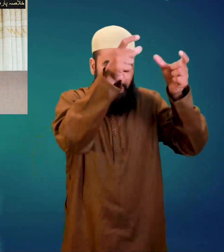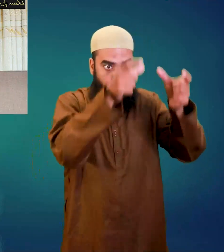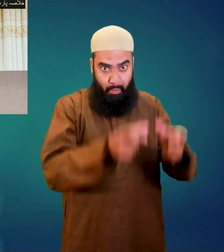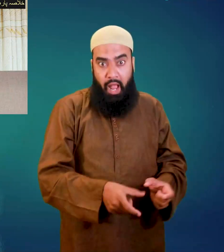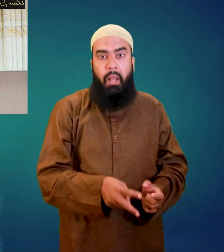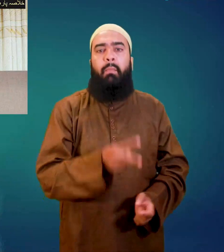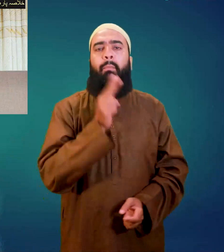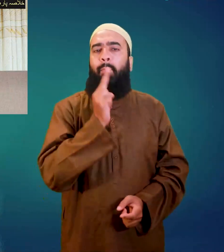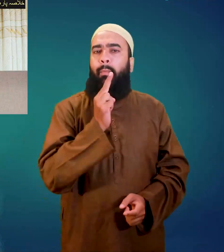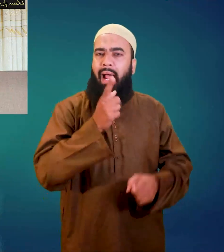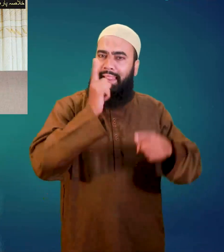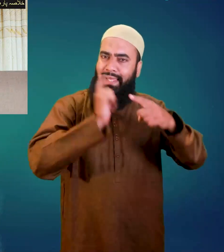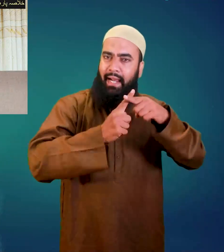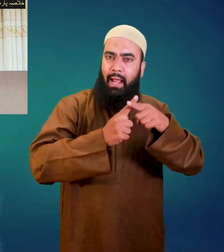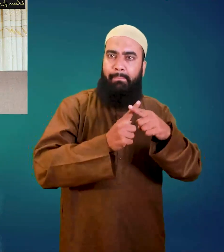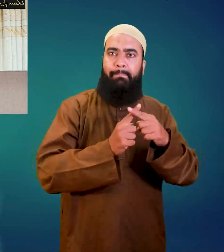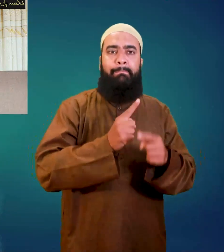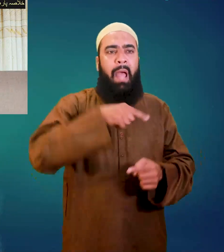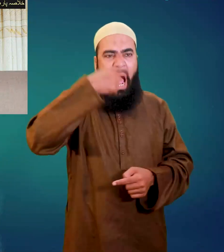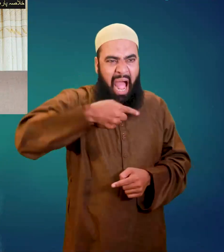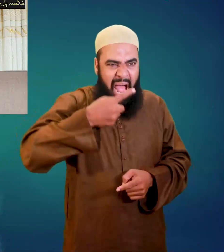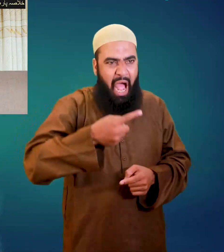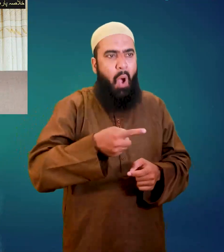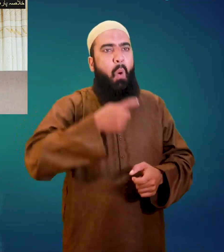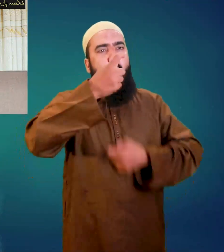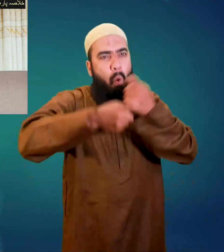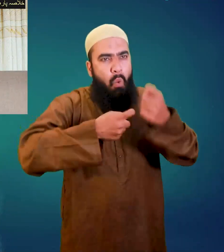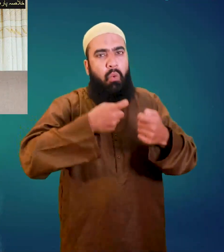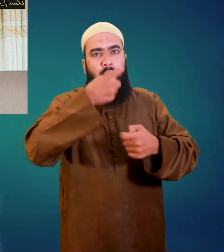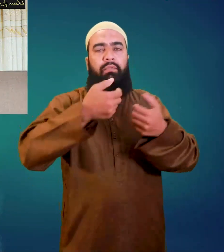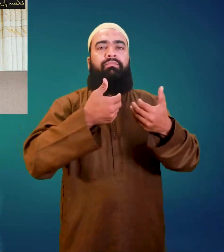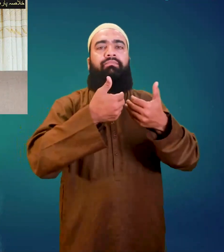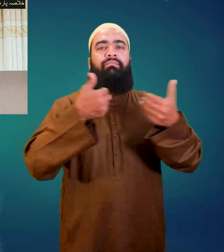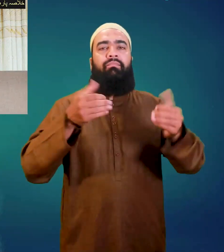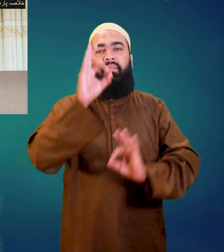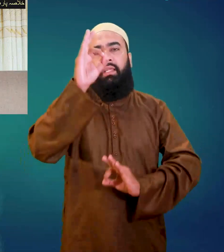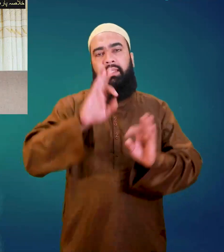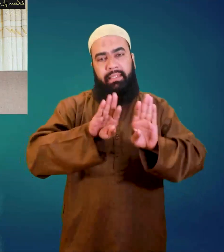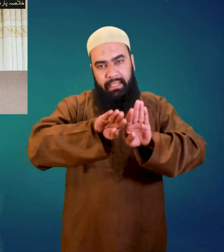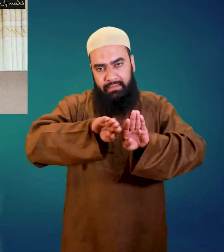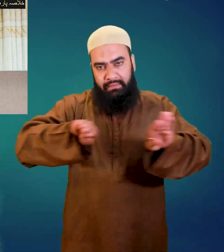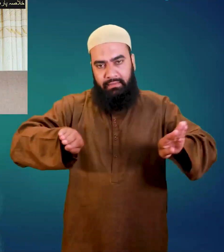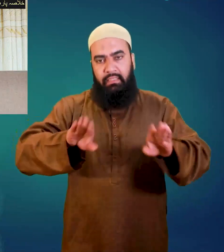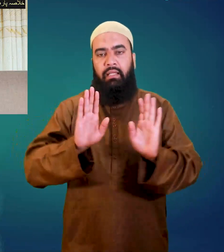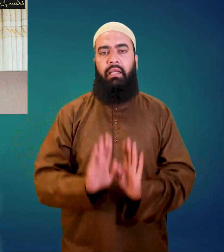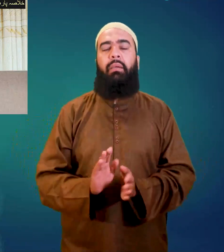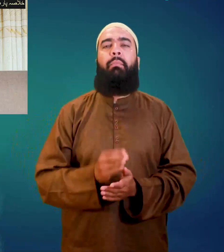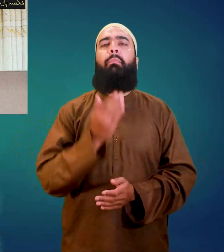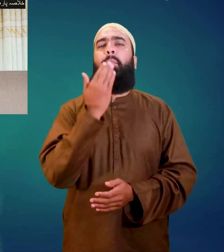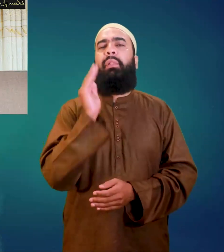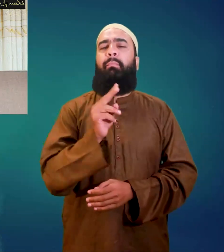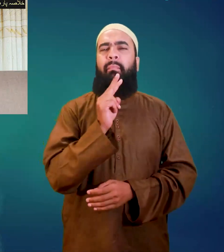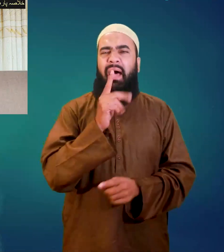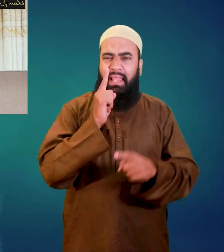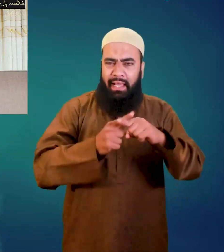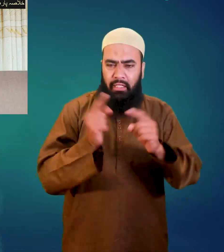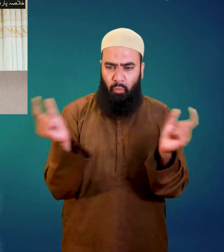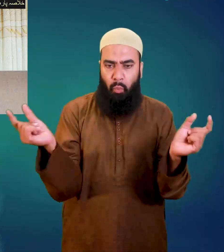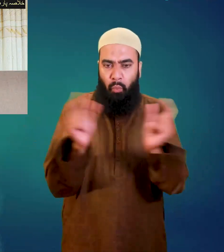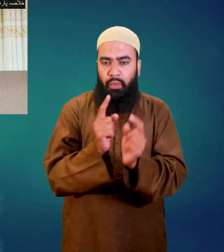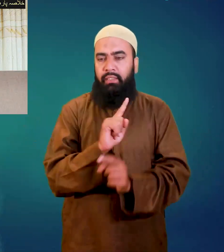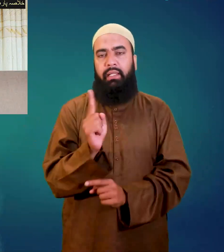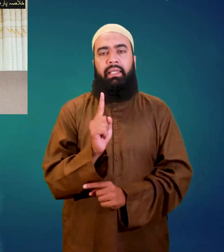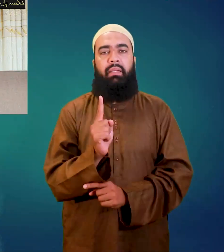کام، اس سے وہ اجتناب کرتے ہیں۔ یعنی لغو کام یا کلام اس کو کہا گیا جس میں